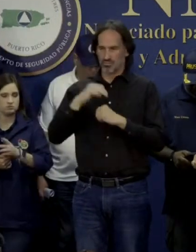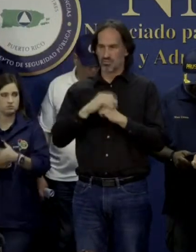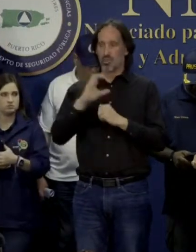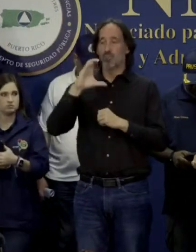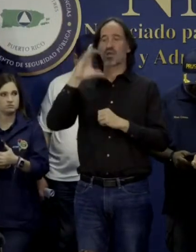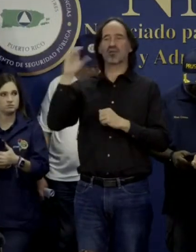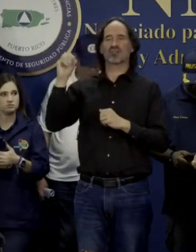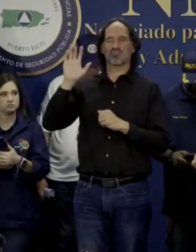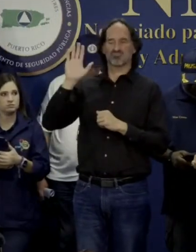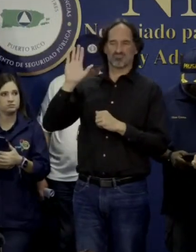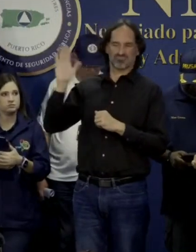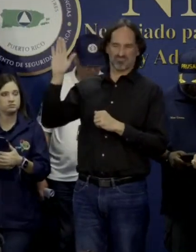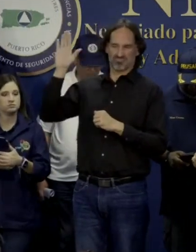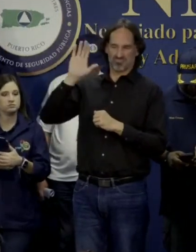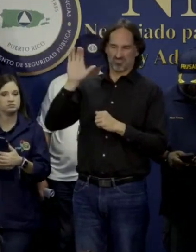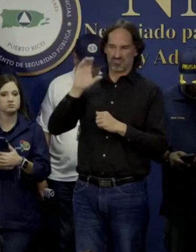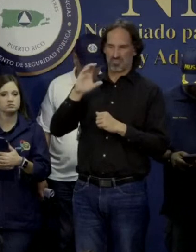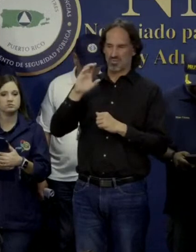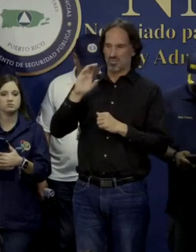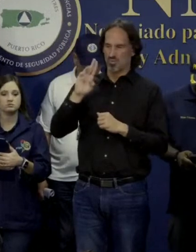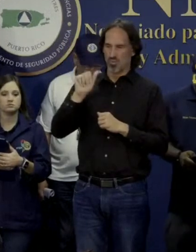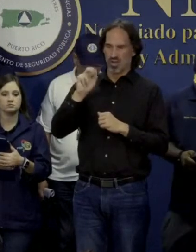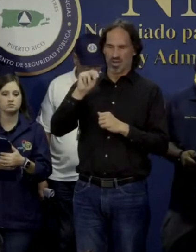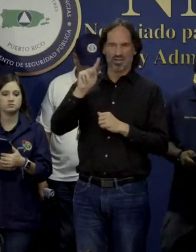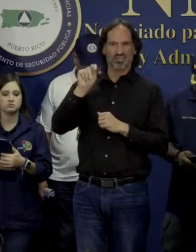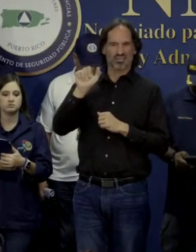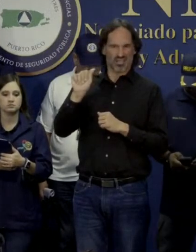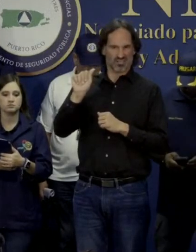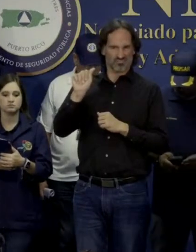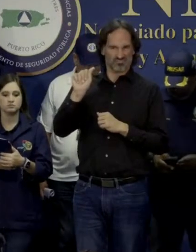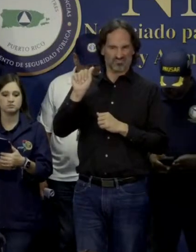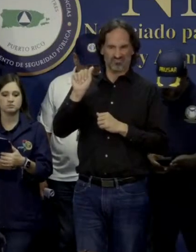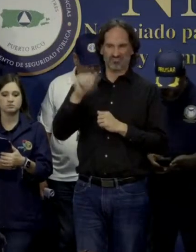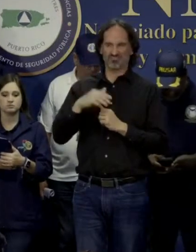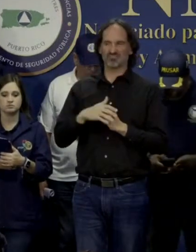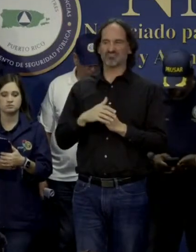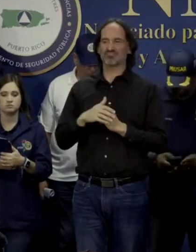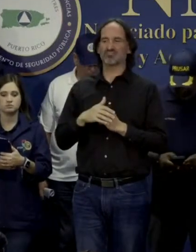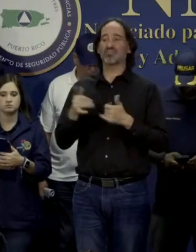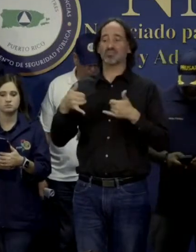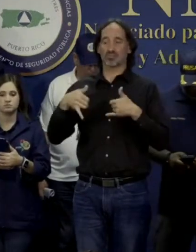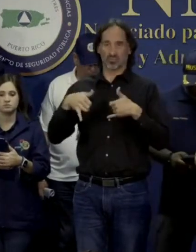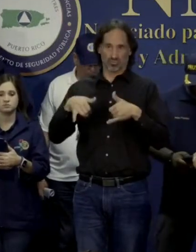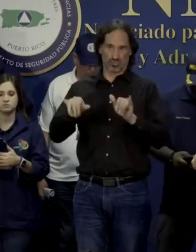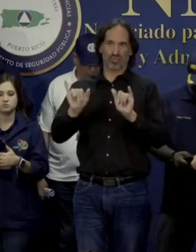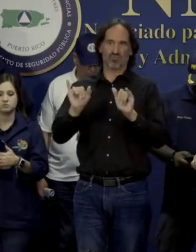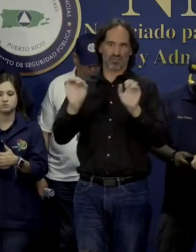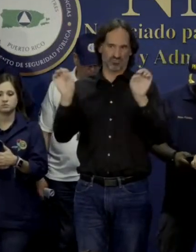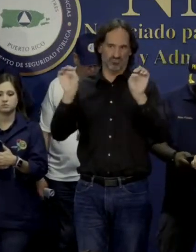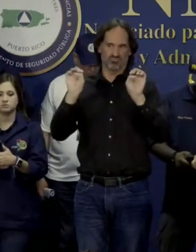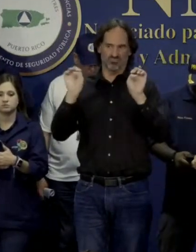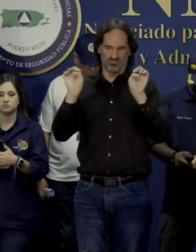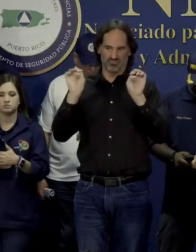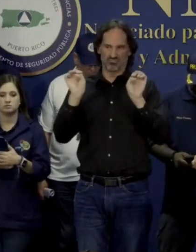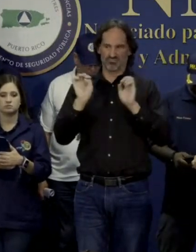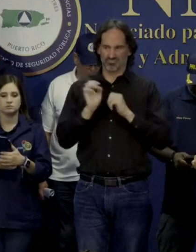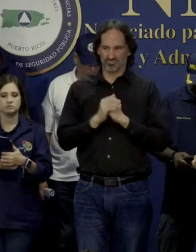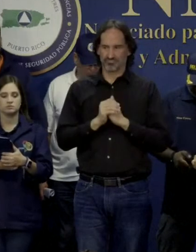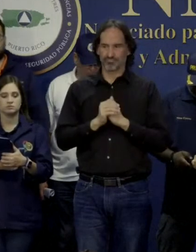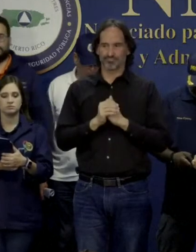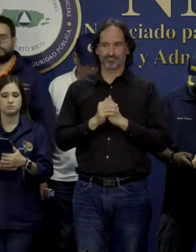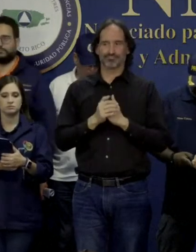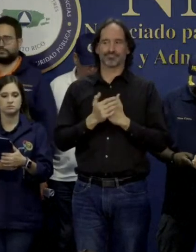de la evaluación, como dice el señor gobernador, ¿verdad?, estamos todavía en emergencia. Continúa ocurriendo daños a la infraestructura en lo que